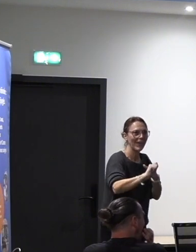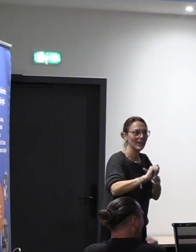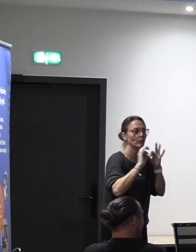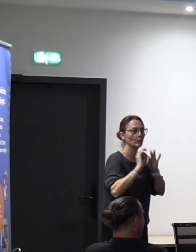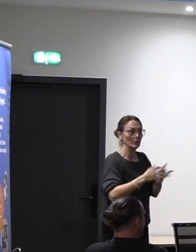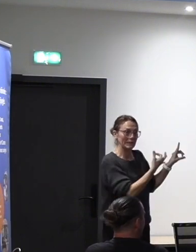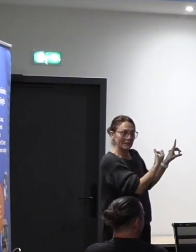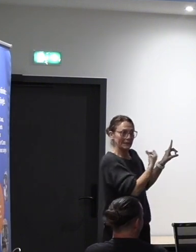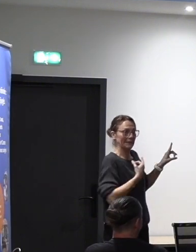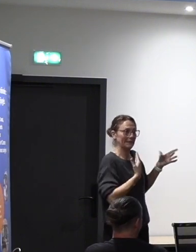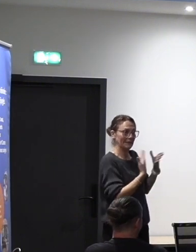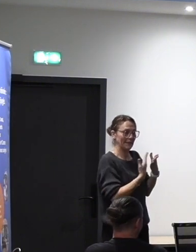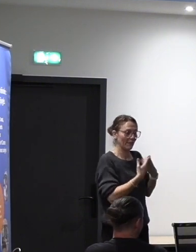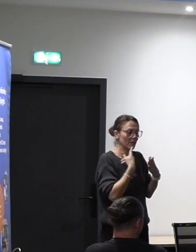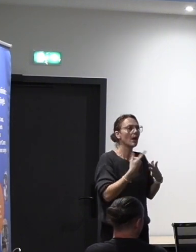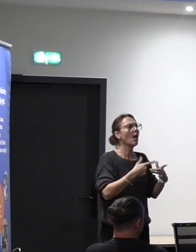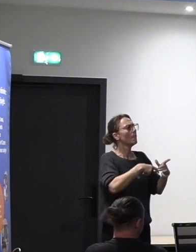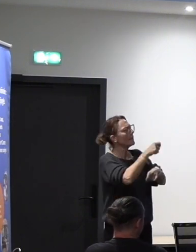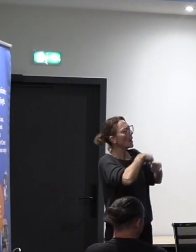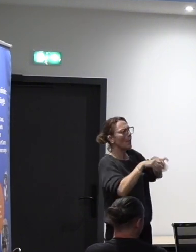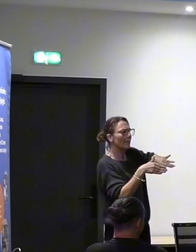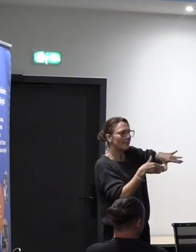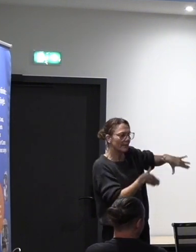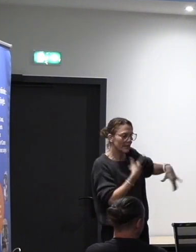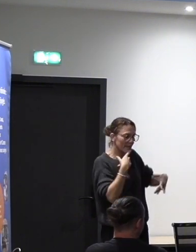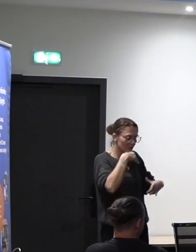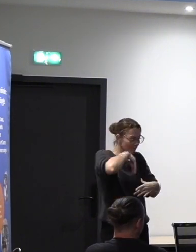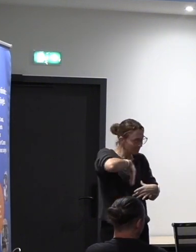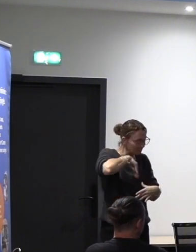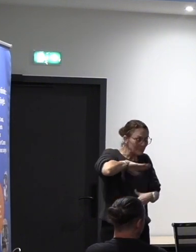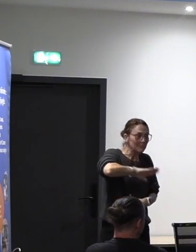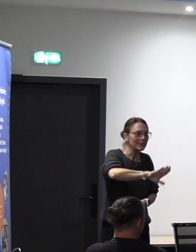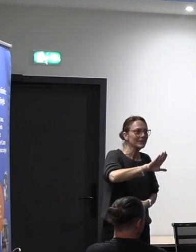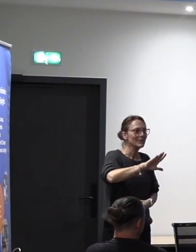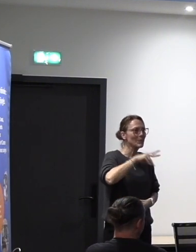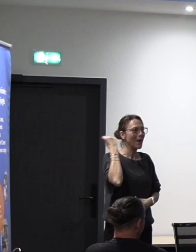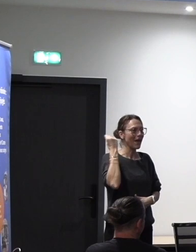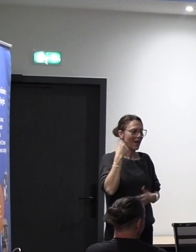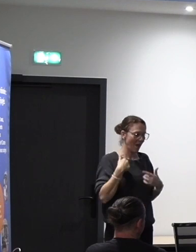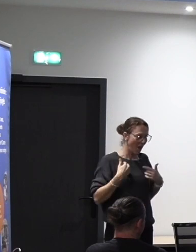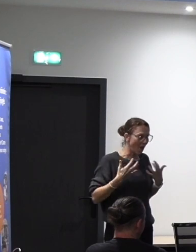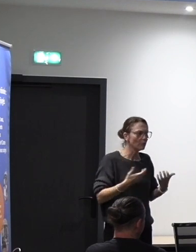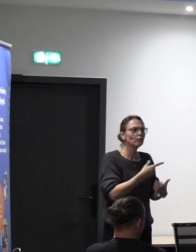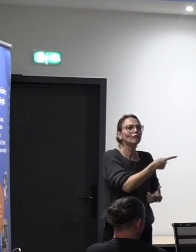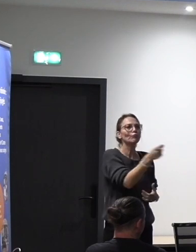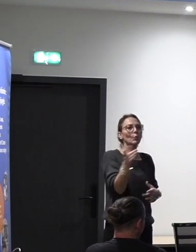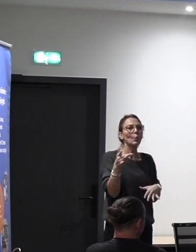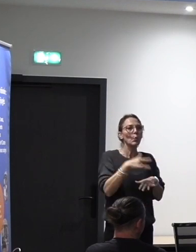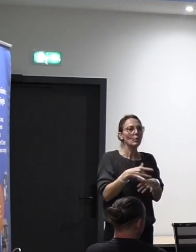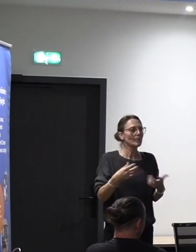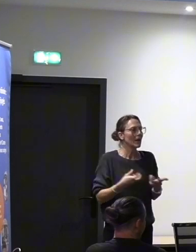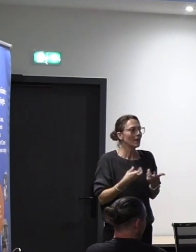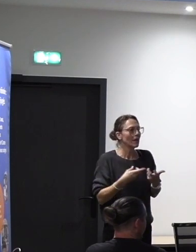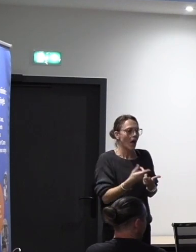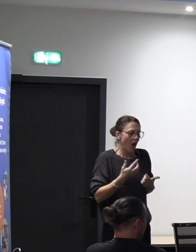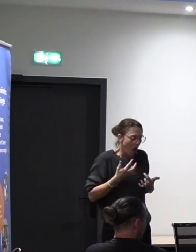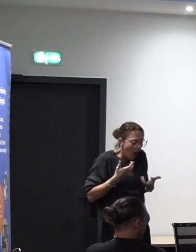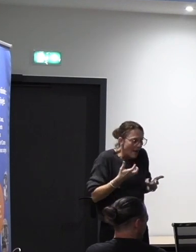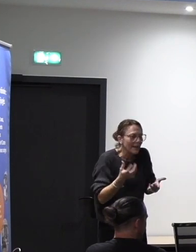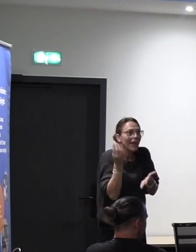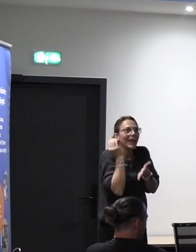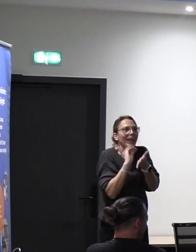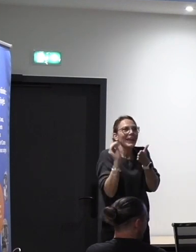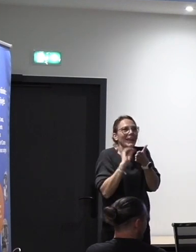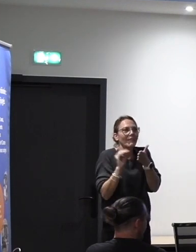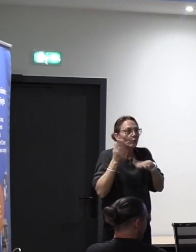Sen, ça s'oppose au mesurable, ça se rapproche de l'intériorité de l'être. J'ai envie, ça vous arrive à tous, vous avez peut-être une envie d'être écrivain, et vous